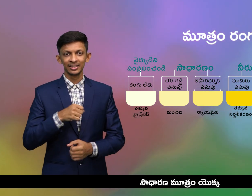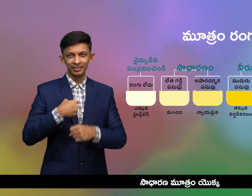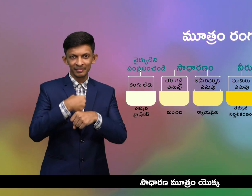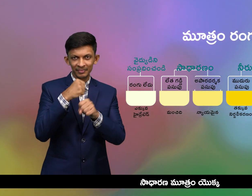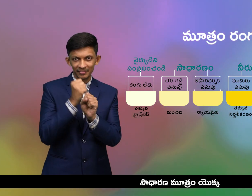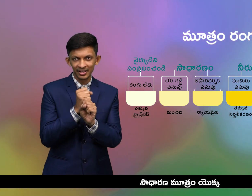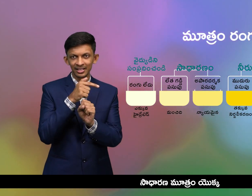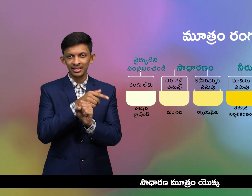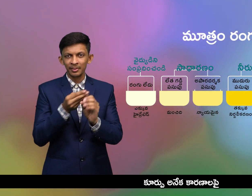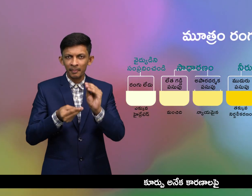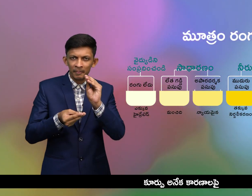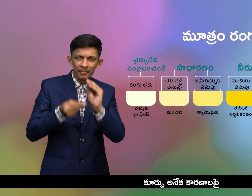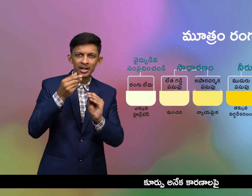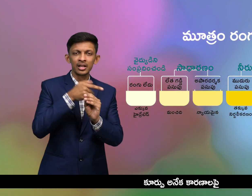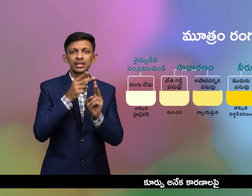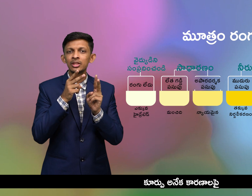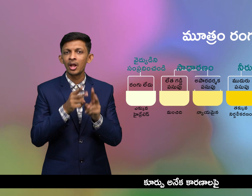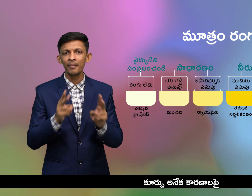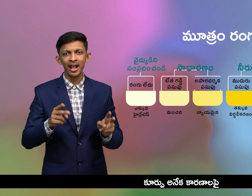సాధారణ మూత్రం యొక్క కూర్పు అనేక కారణాలపై